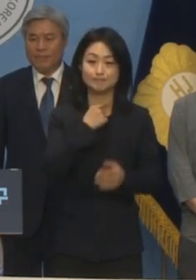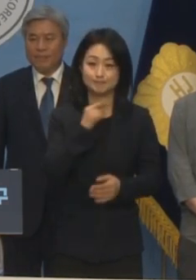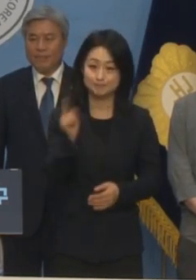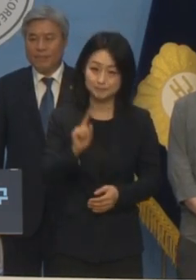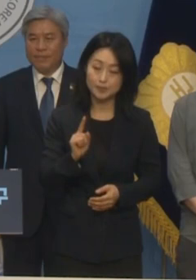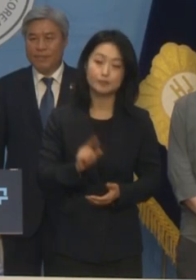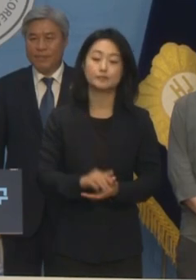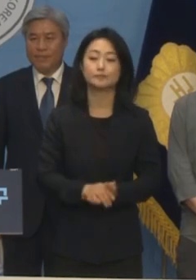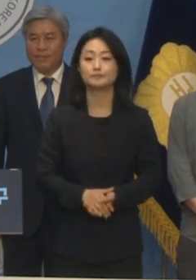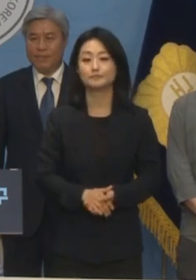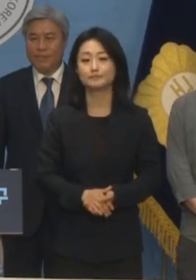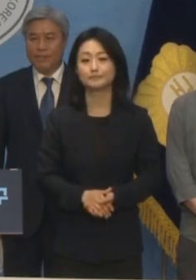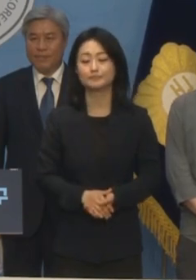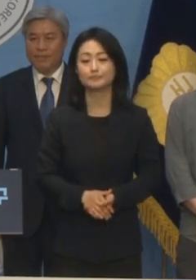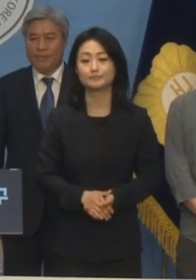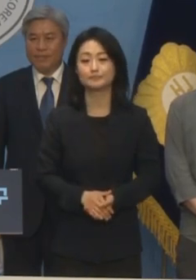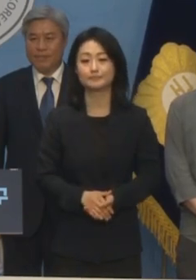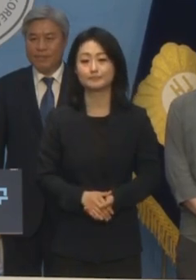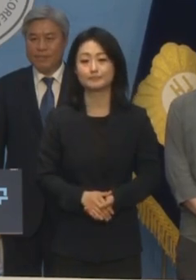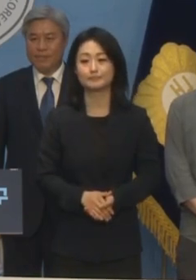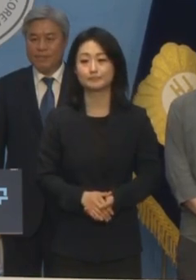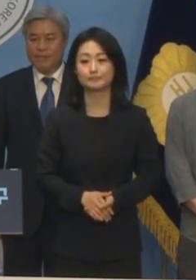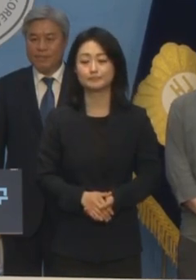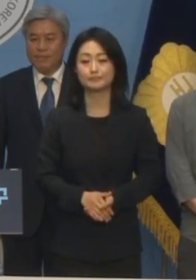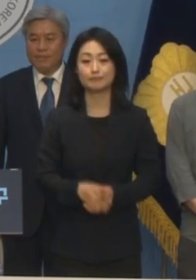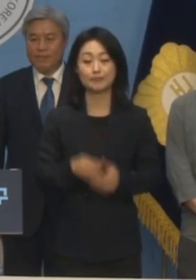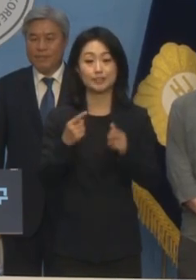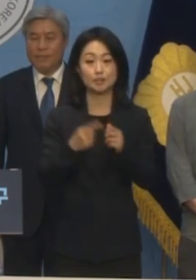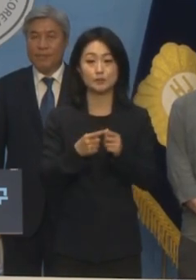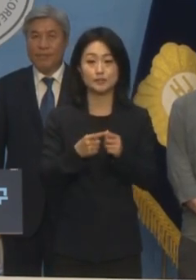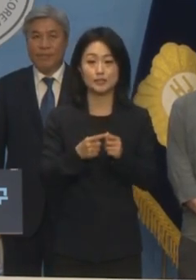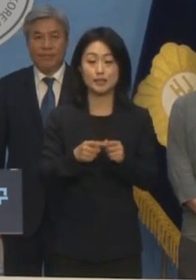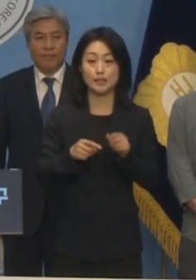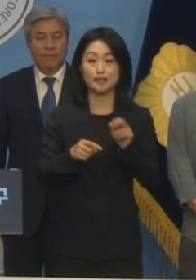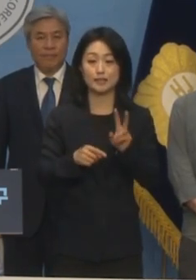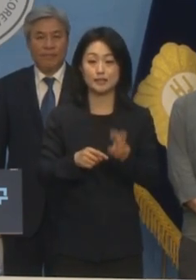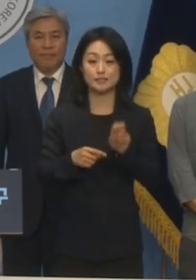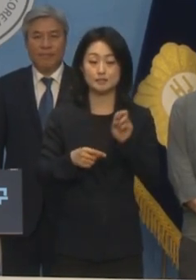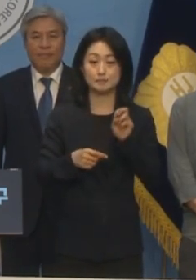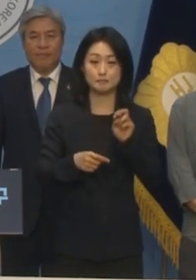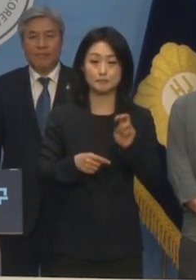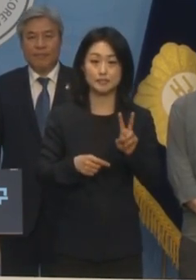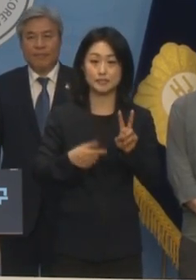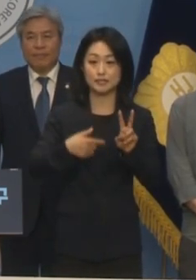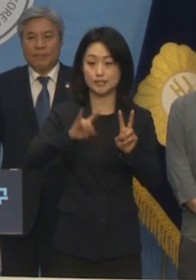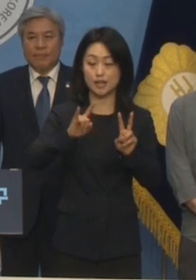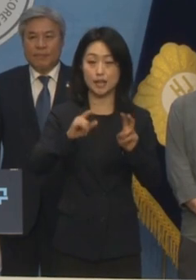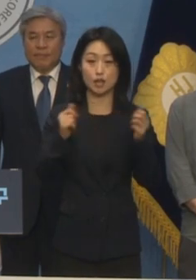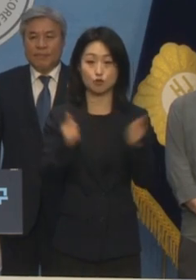부분이 있어서 말씀을 좀 드리고자 합니다. 첫 번째는 22대 국회의 임기가